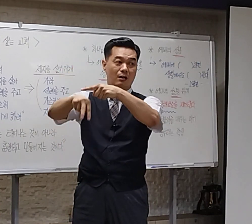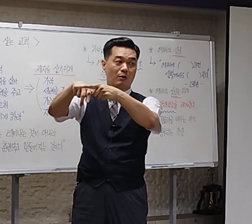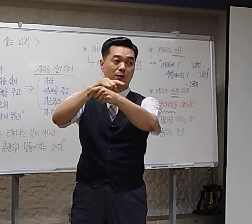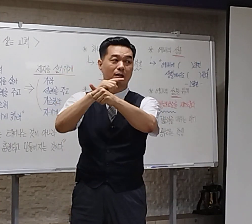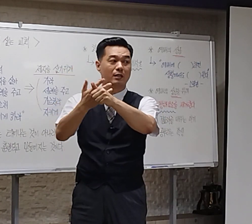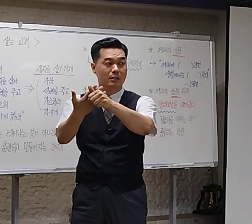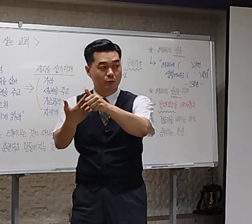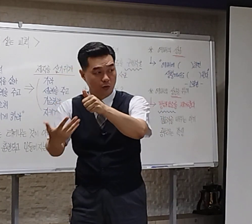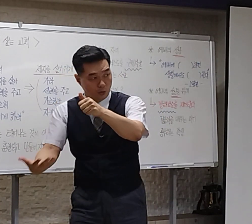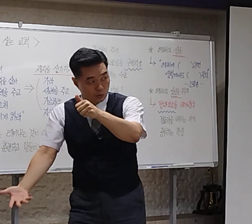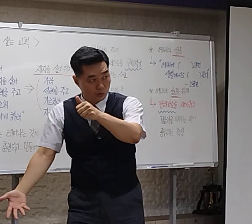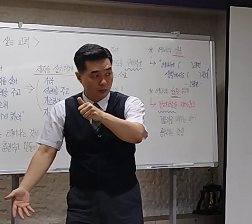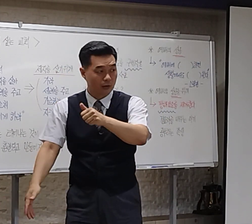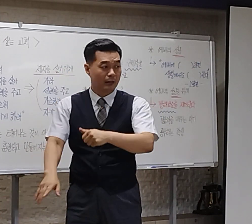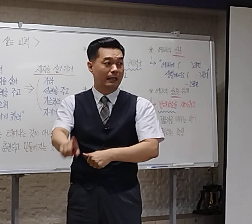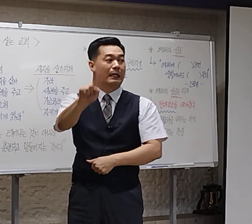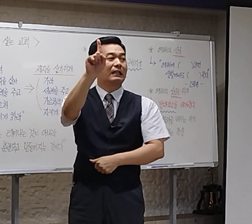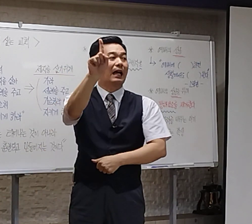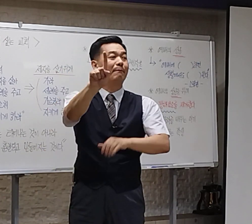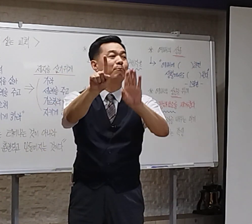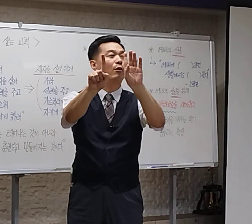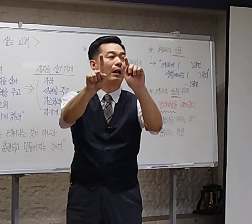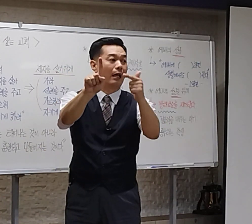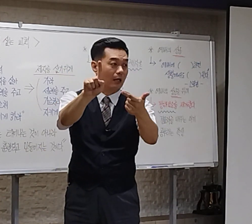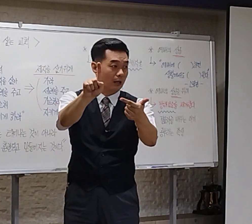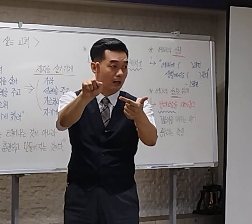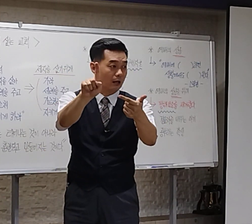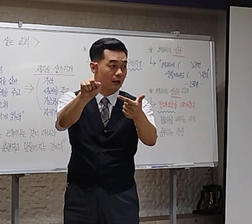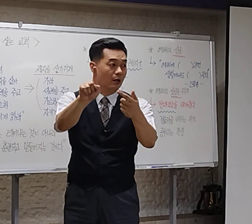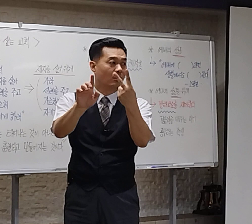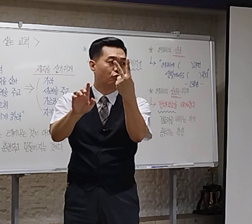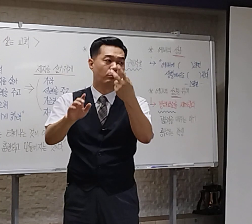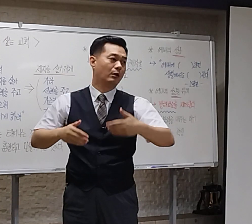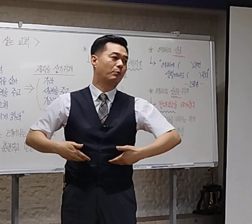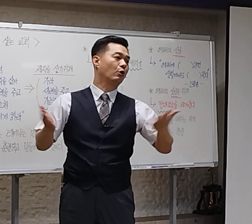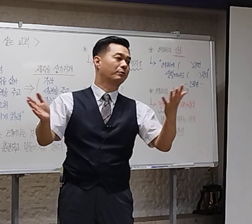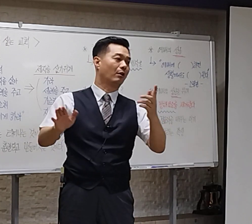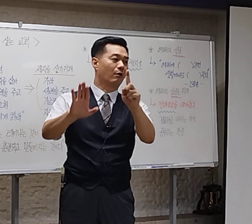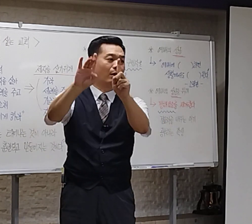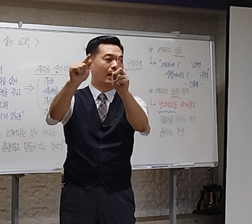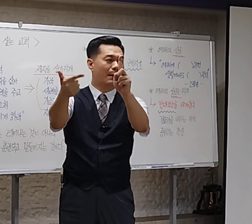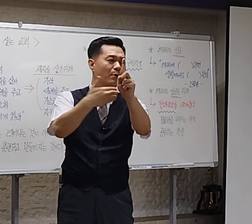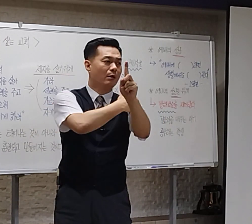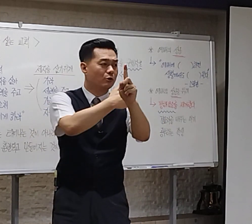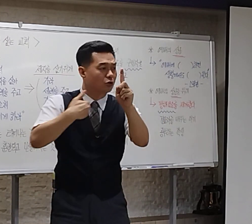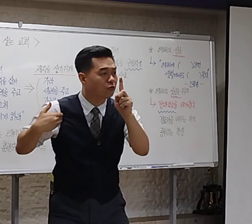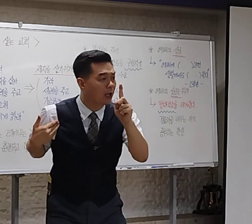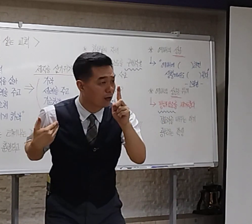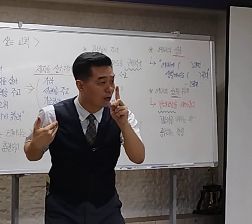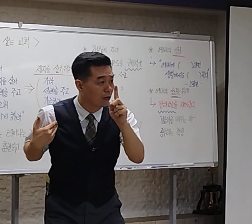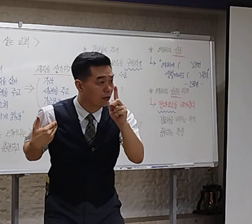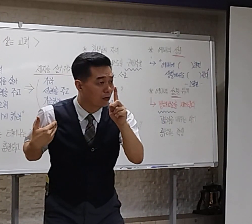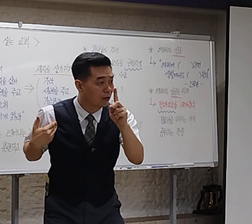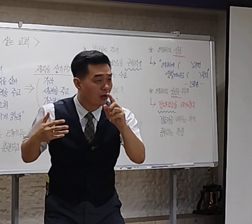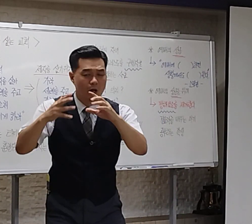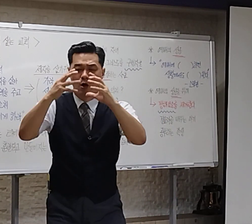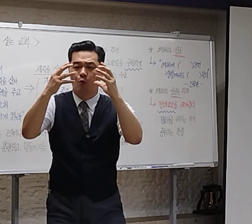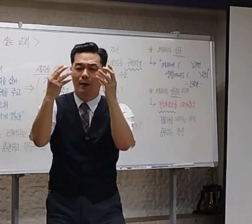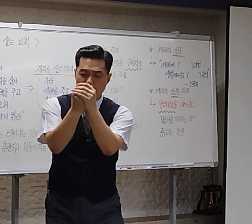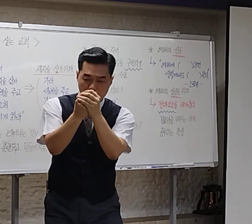달려 피 흘리심으로 단번에 2번이 필요 없어요. 1번이면 충분해요.